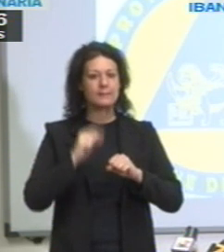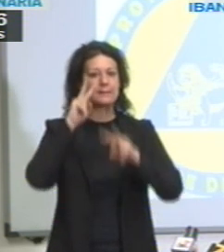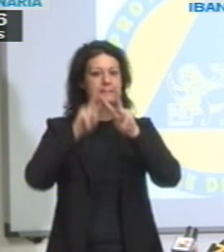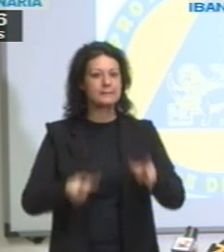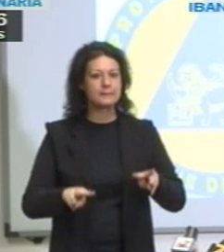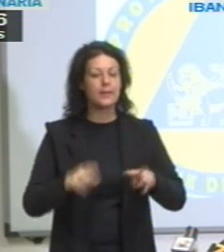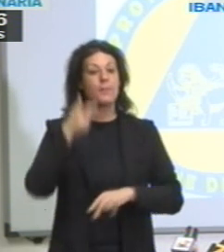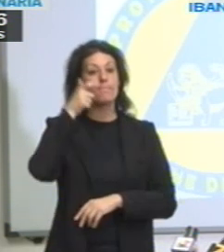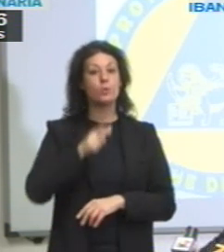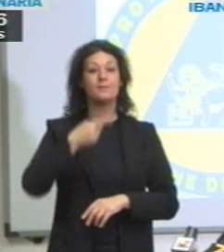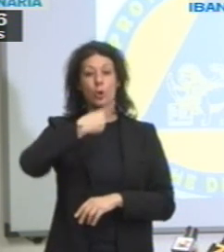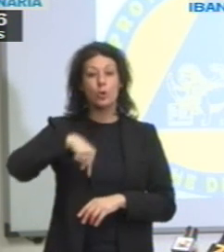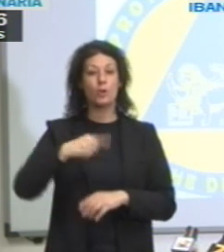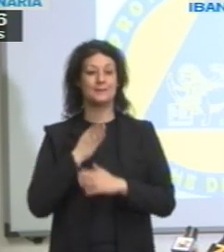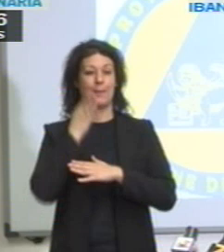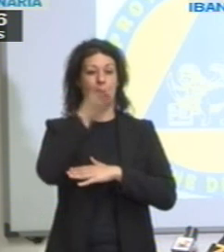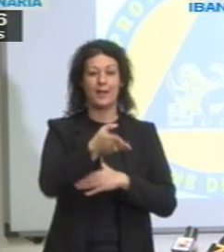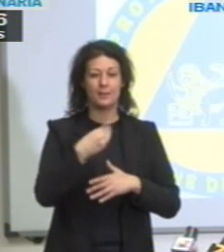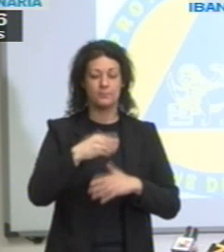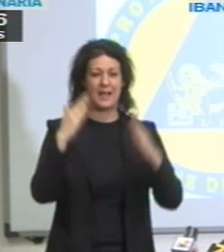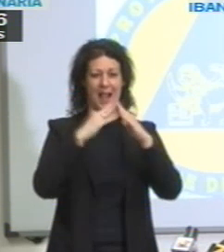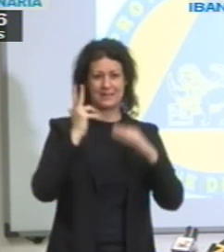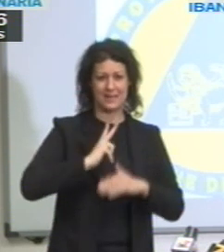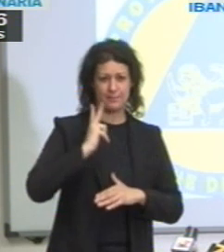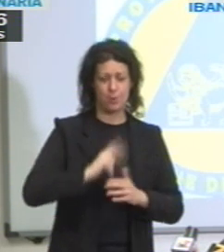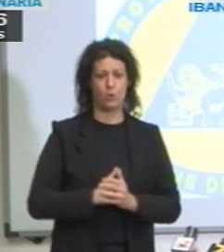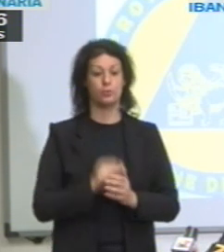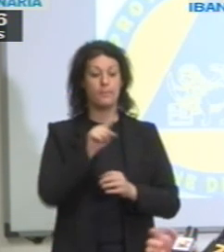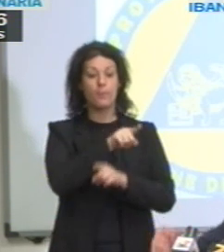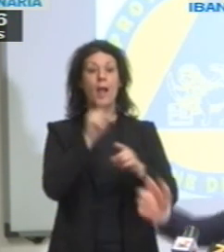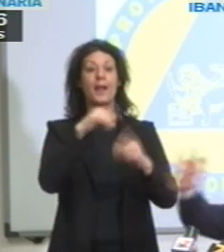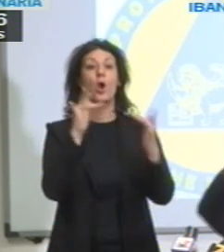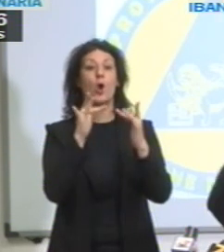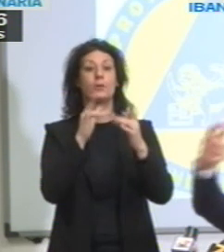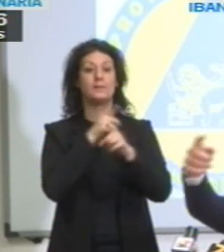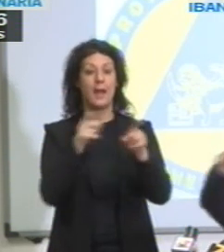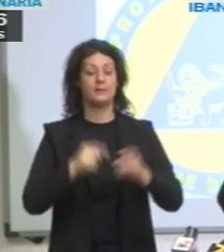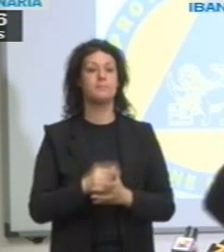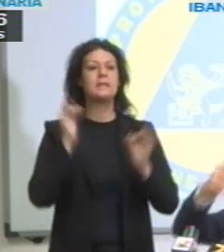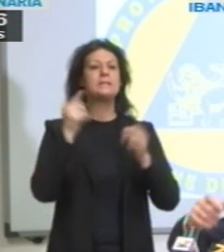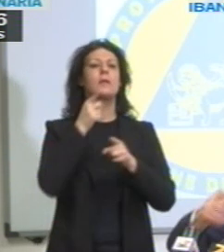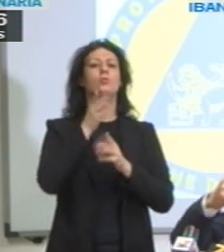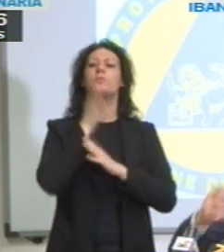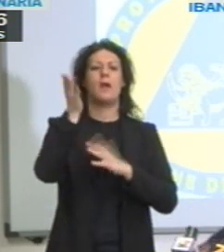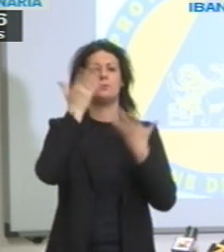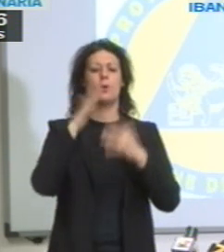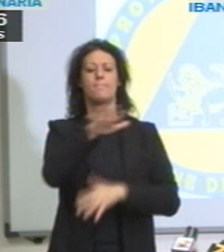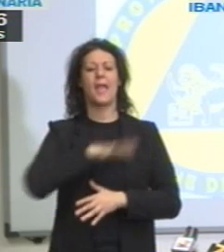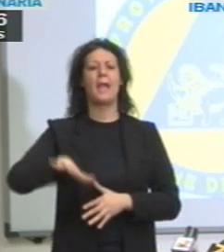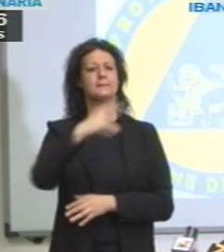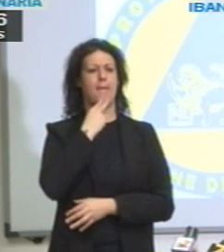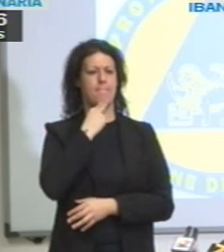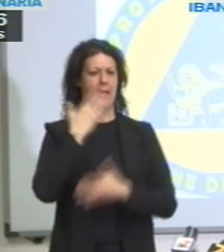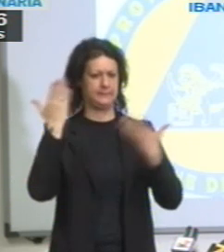virus vive, siamo andati in casa di riposo, nei contatti. Se tu vai in piazza a Mestre, a